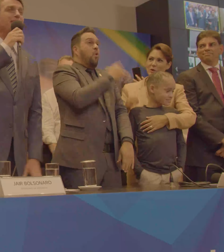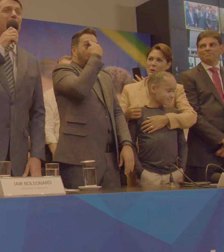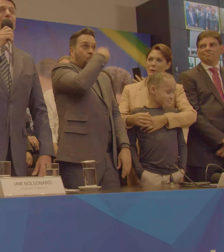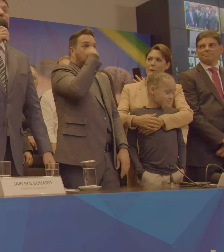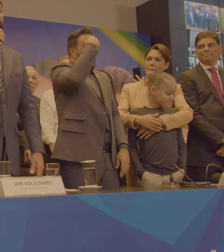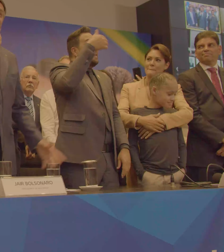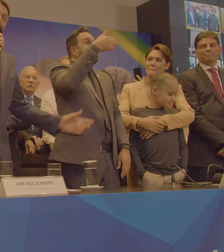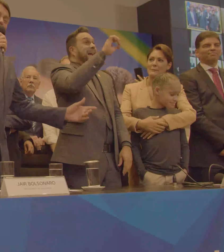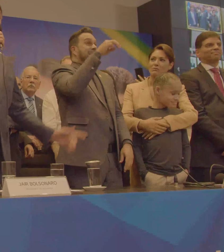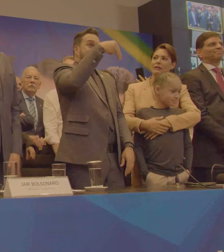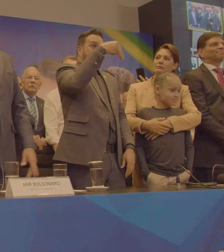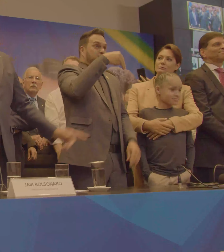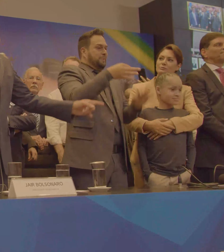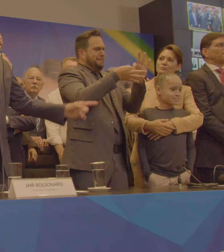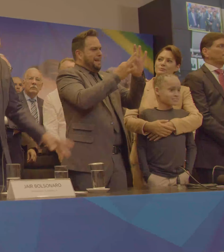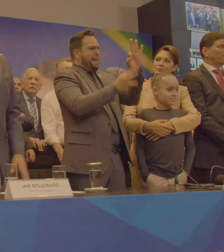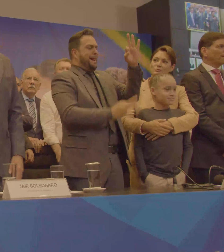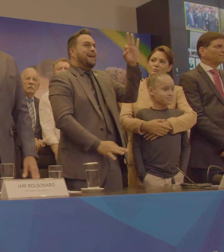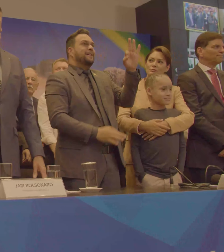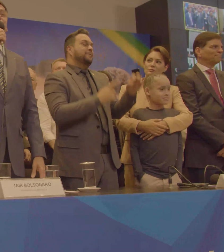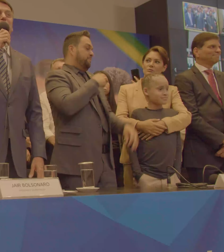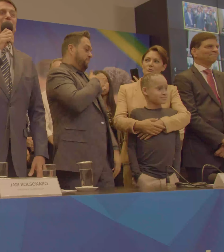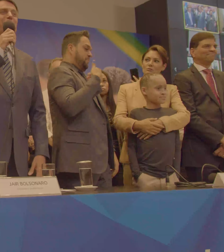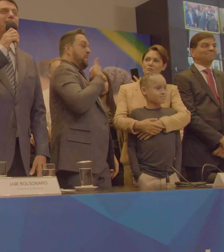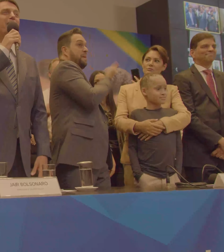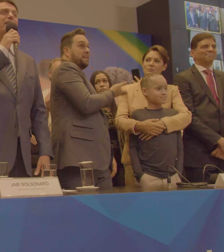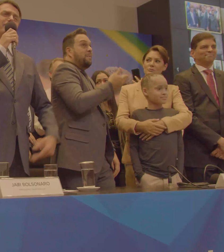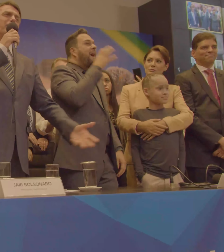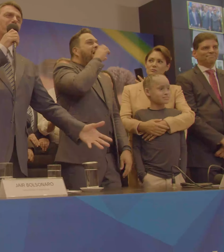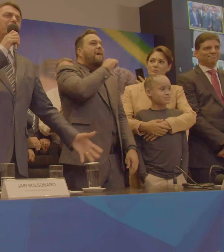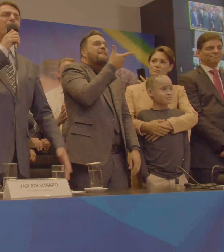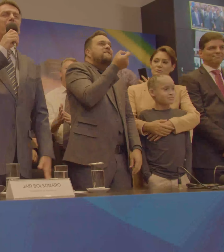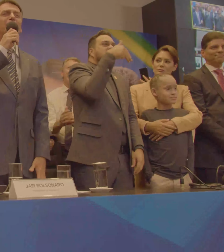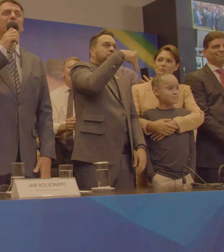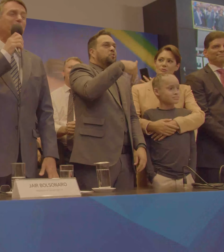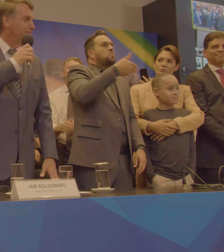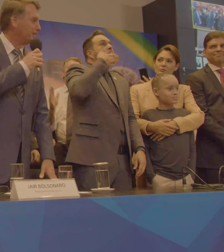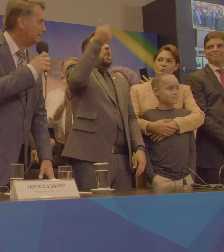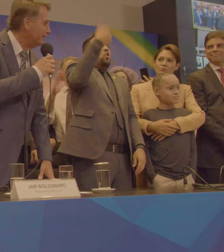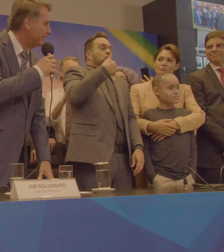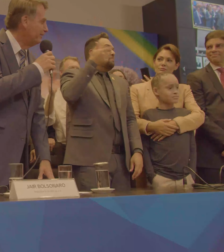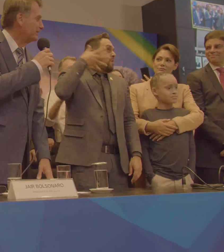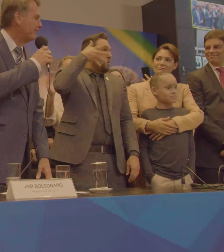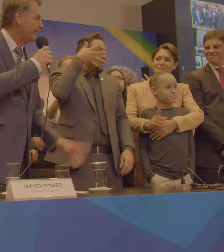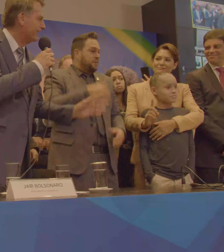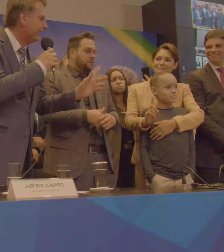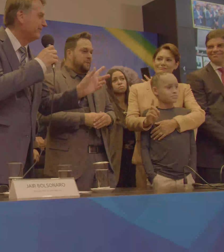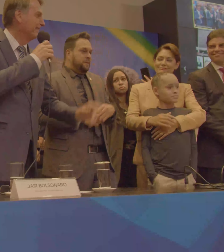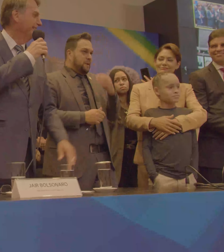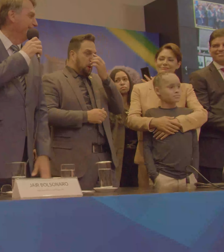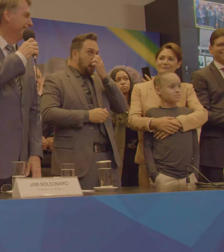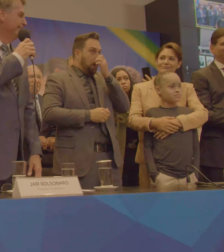dona Michele, minha superior aqui, falou 20 minutos. E falou muito melhor do que eu. Você vai